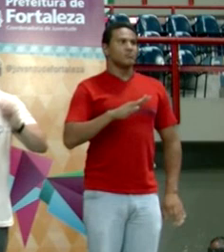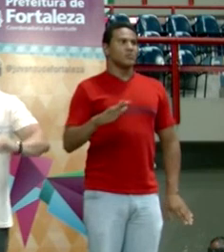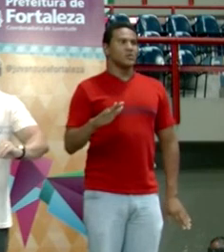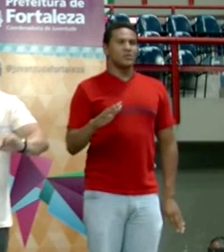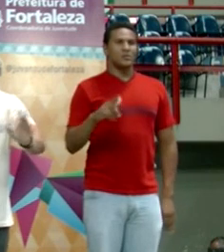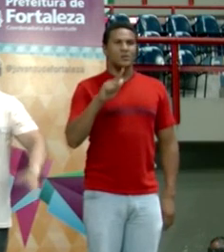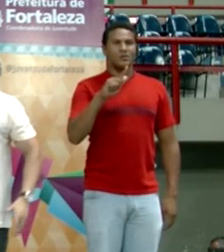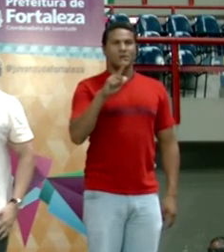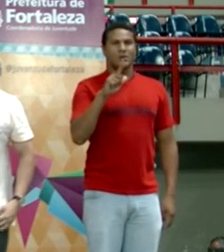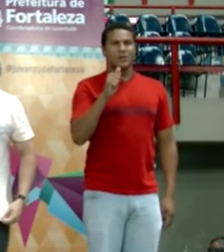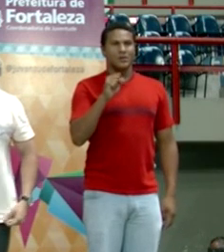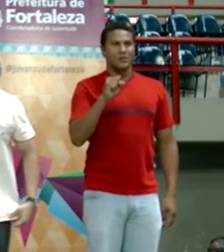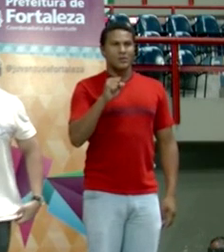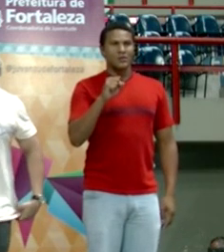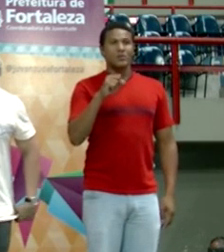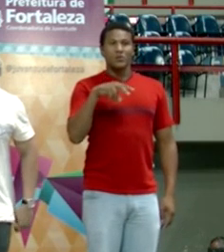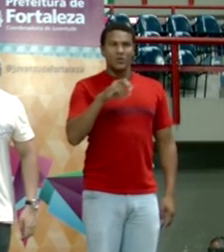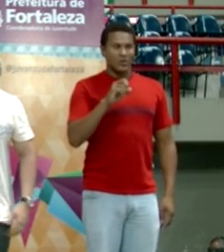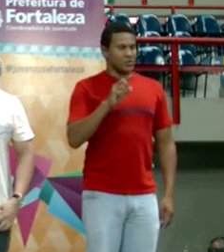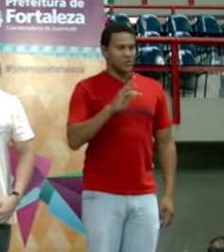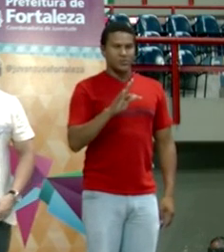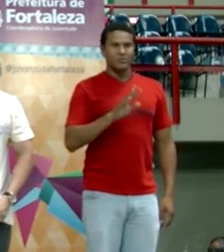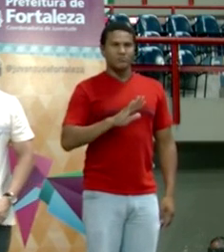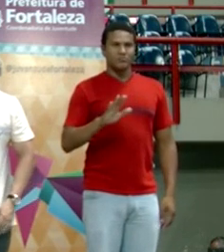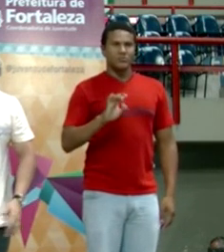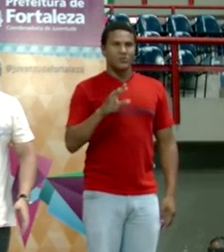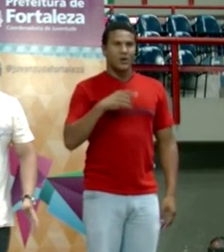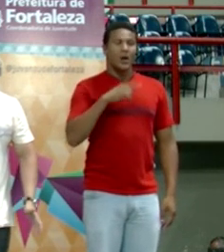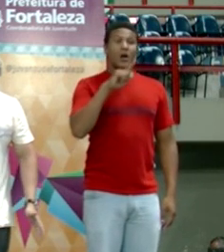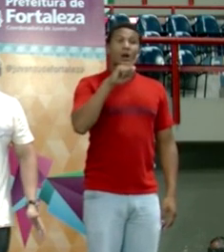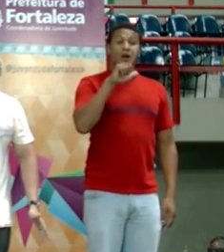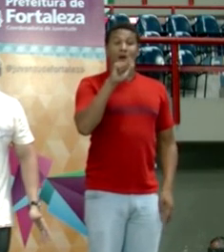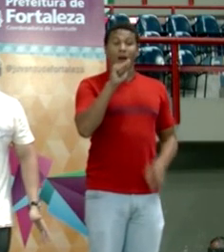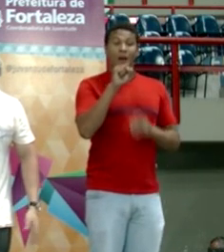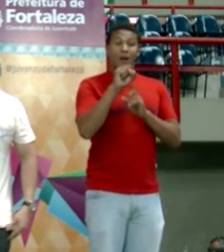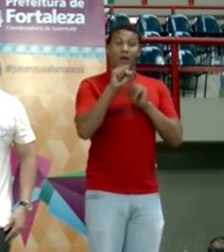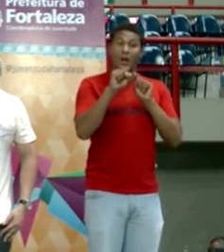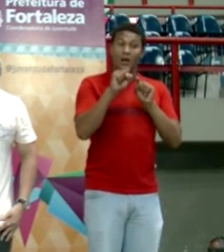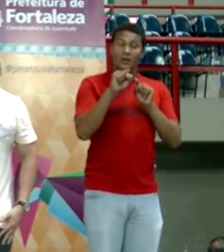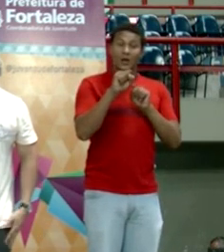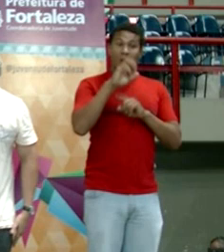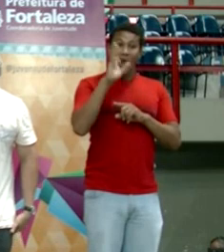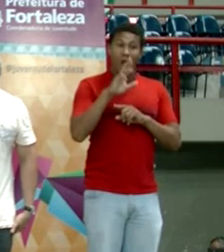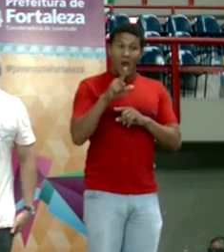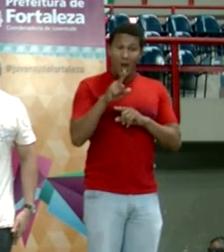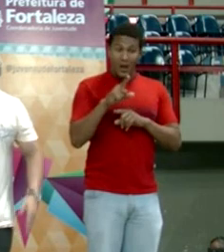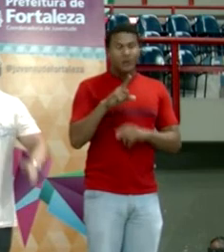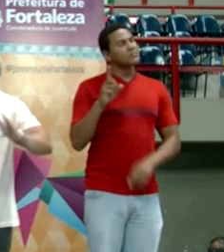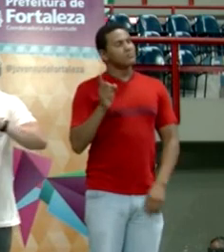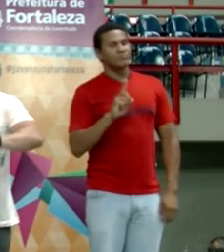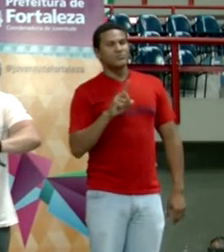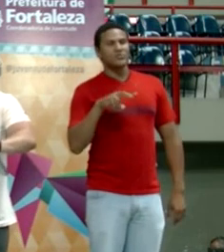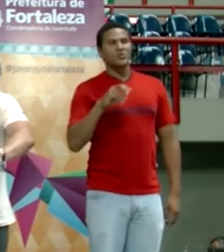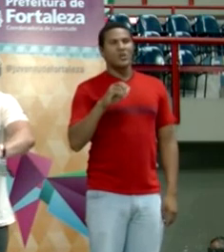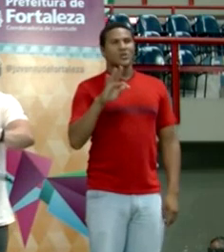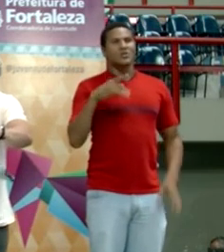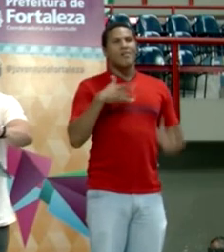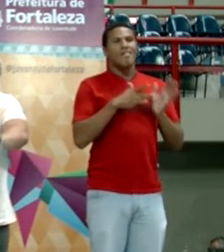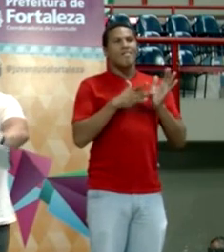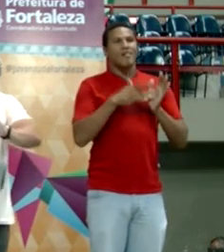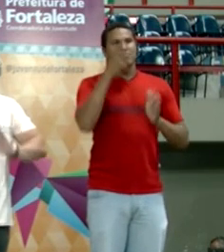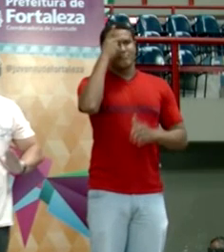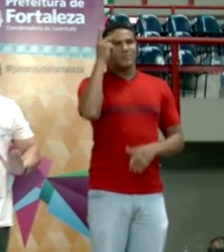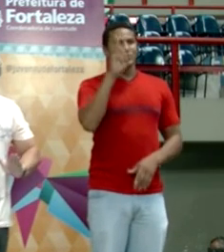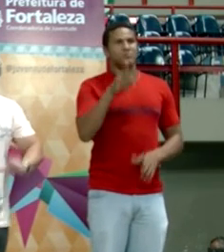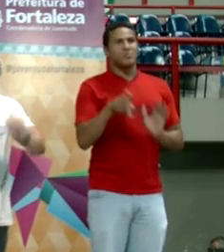Pronto. O Glass pode, note. Você finge que Glass é o nome de um rapaz russo. Glass, tu pode, note. Pronto, Glass, note.